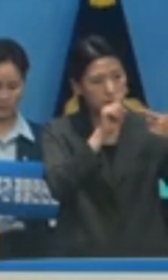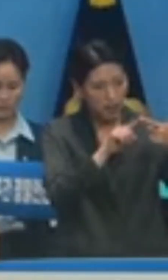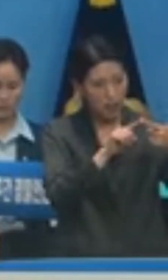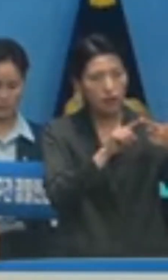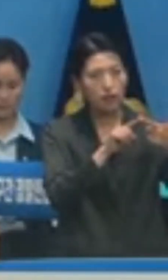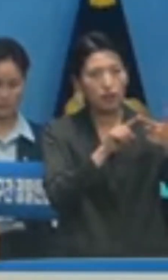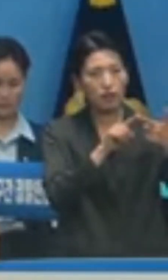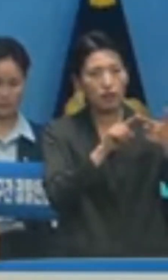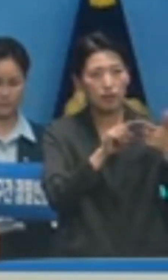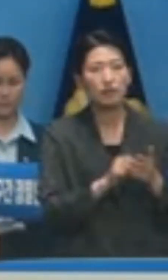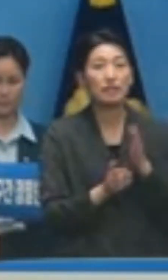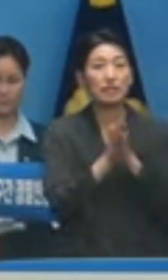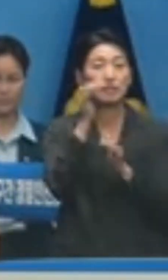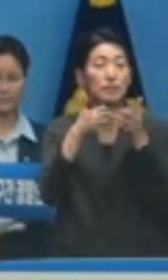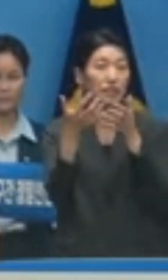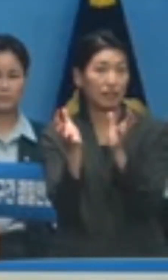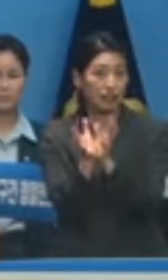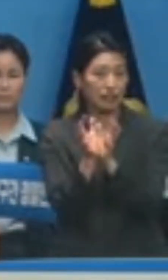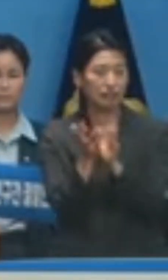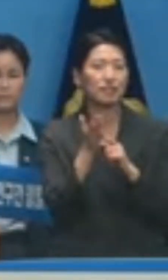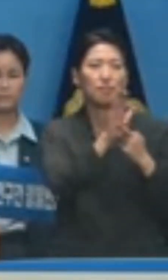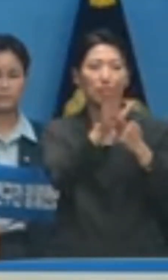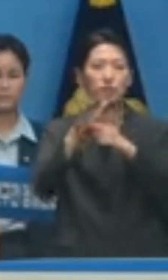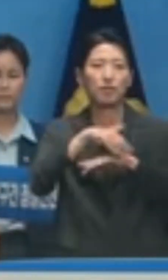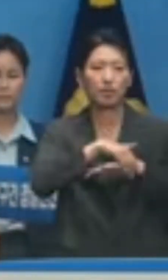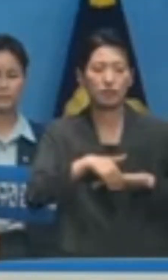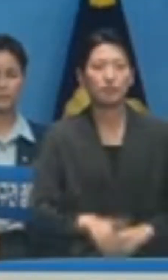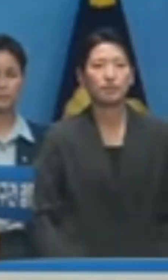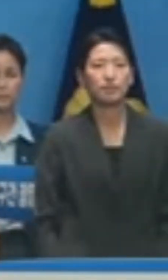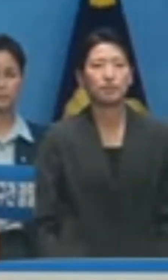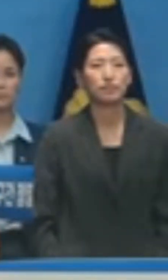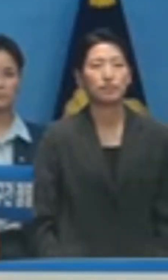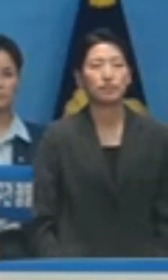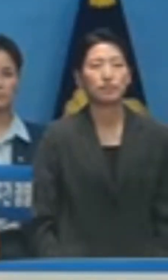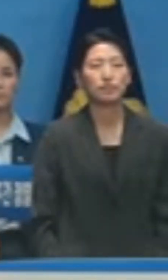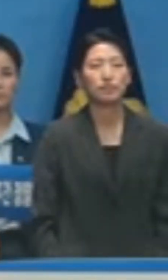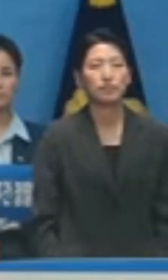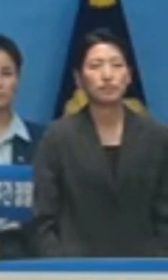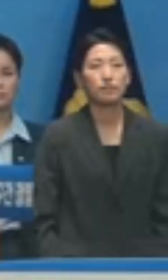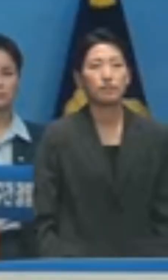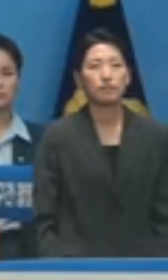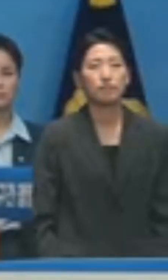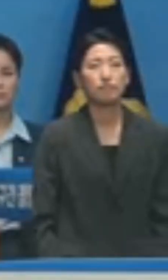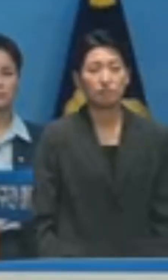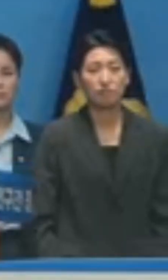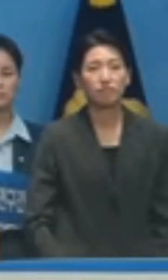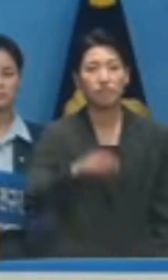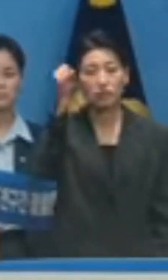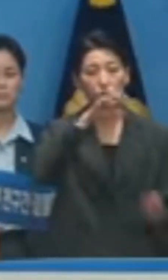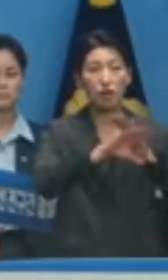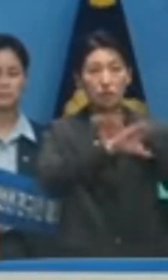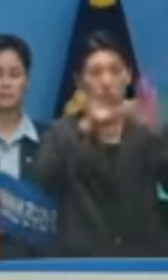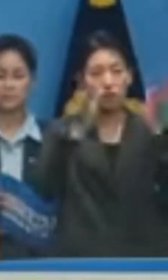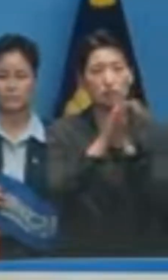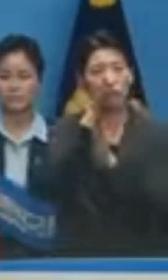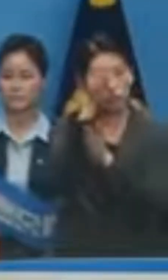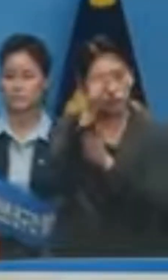시민단체 광명경찰은 순서가 있겠습니다. 그럼 먼저 박승원 광명시장의 입장 표명이